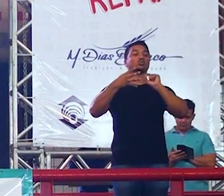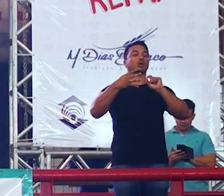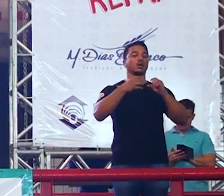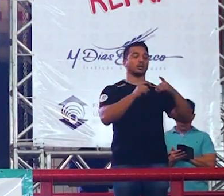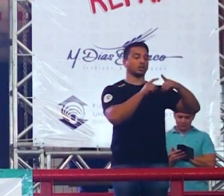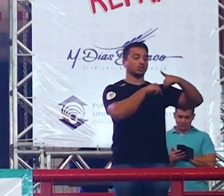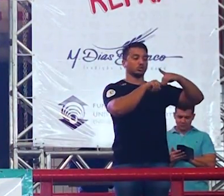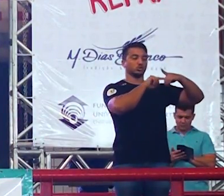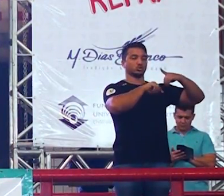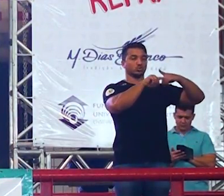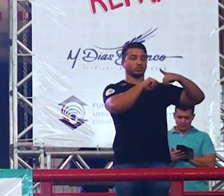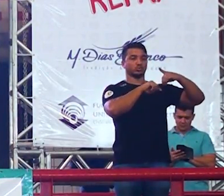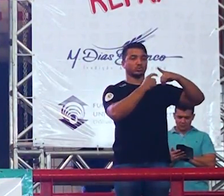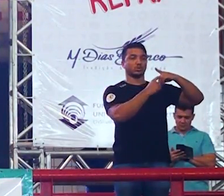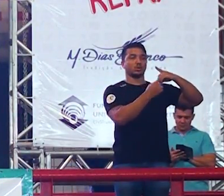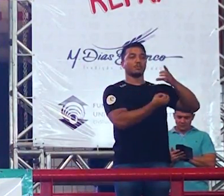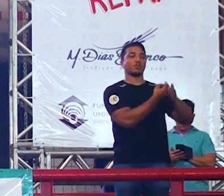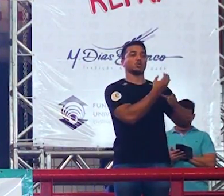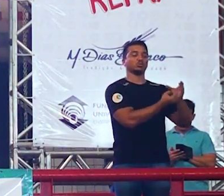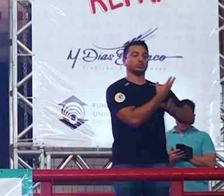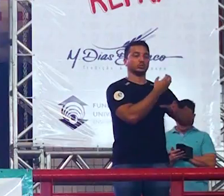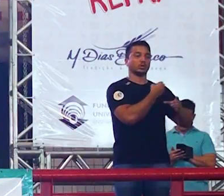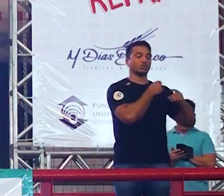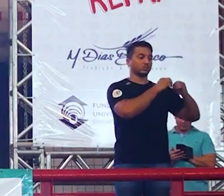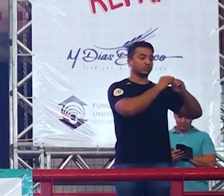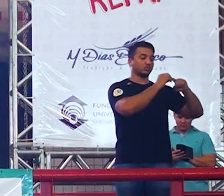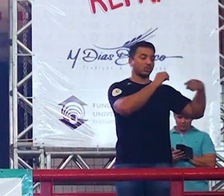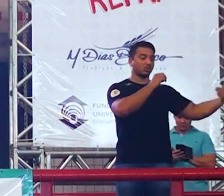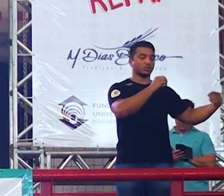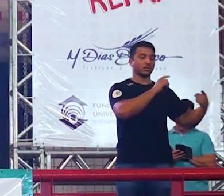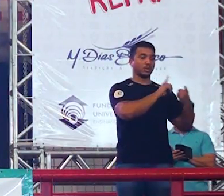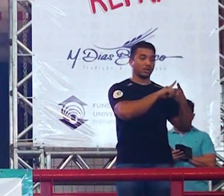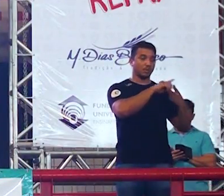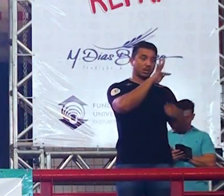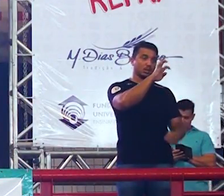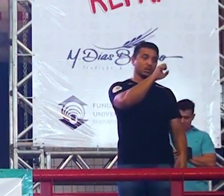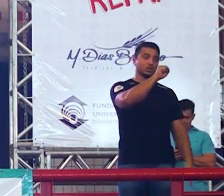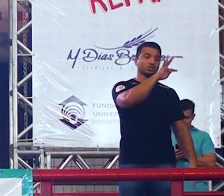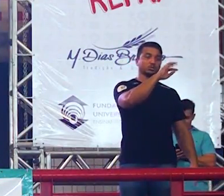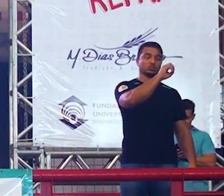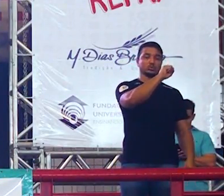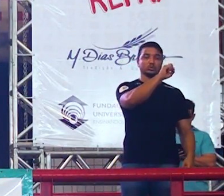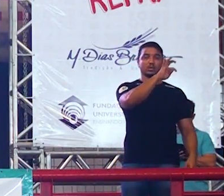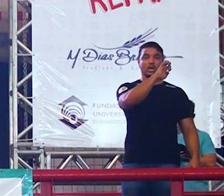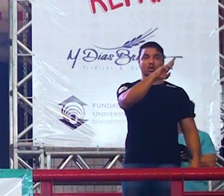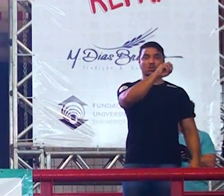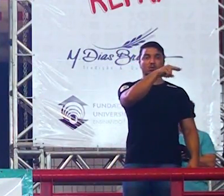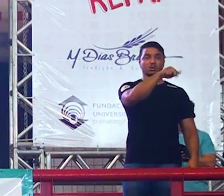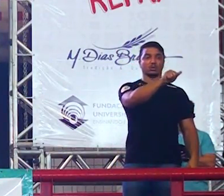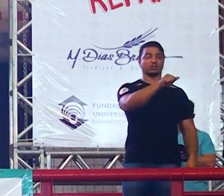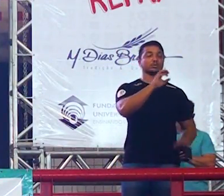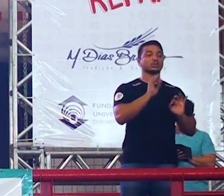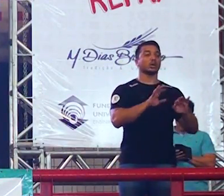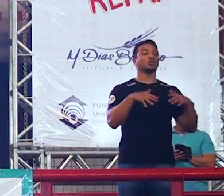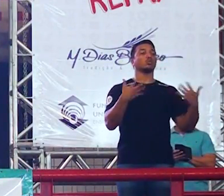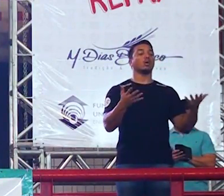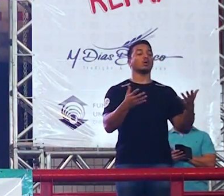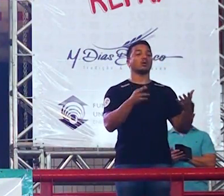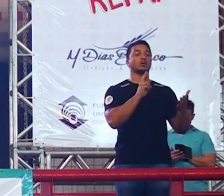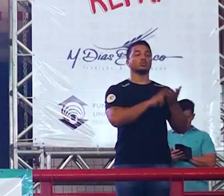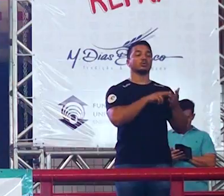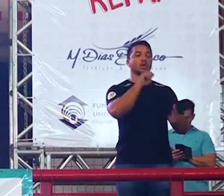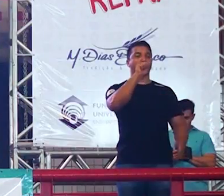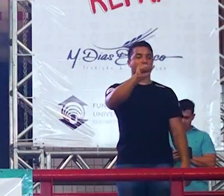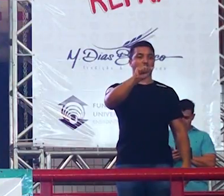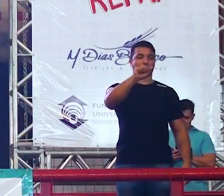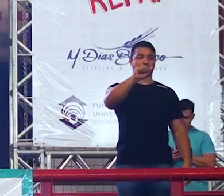Testículos, produção de espermatozoides e a produção de quem? Da testosterona. A opção correta da terceira questão, então, é o item